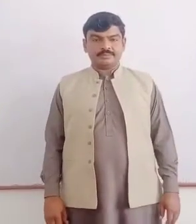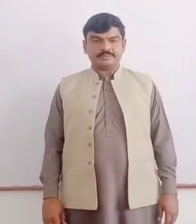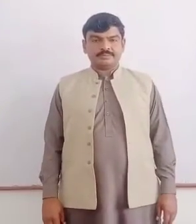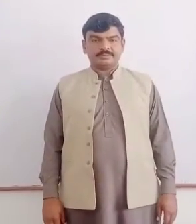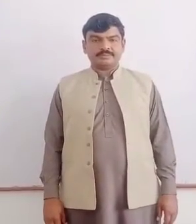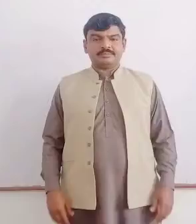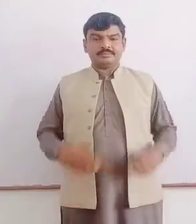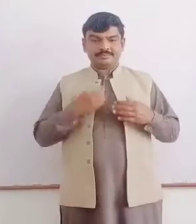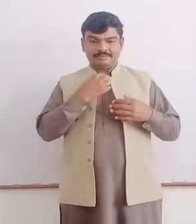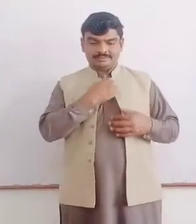شرافت،